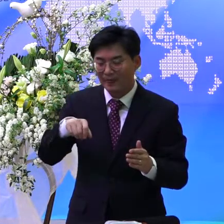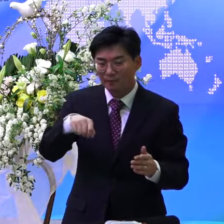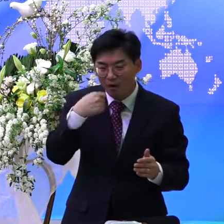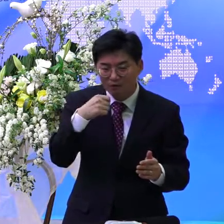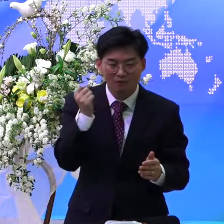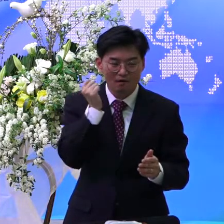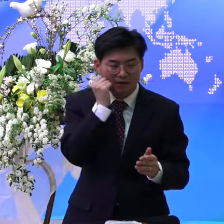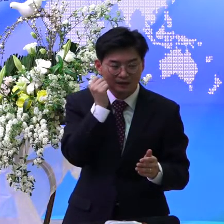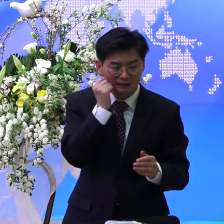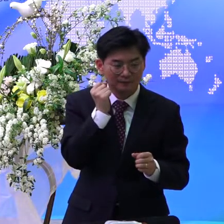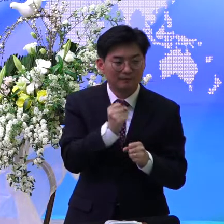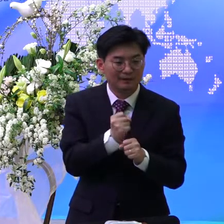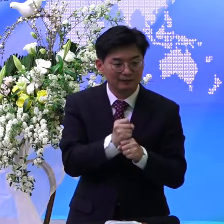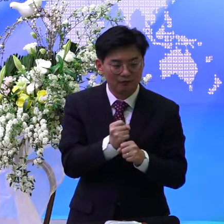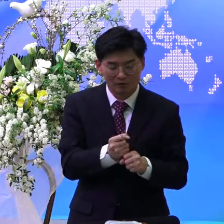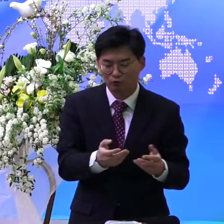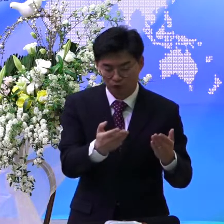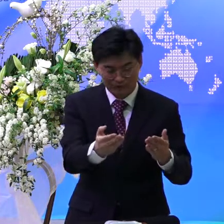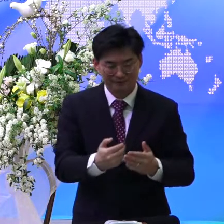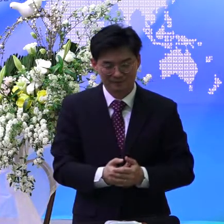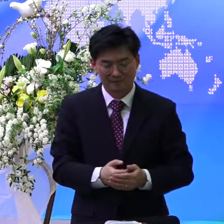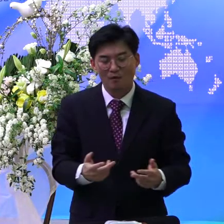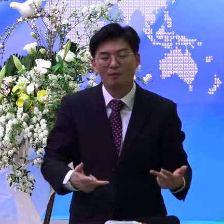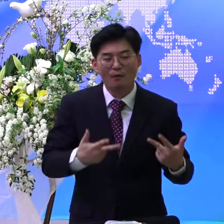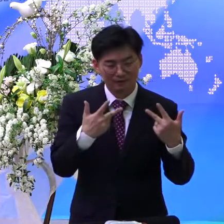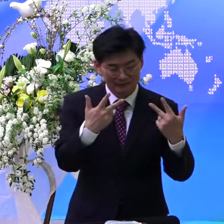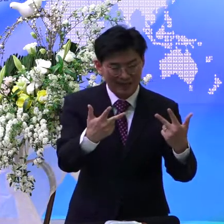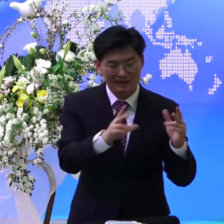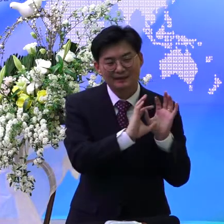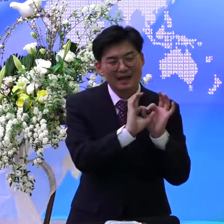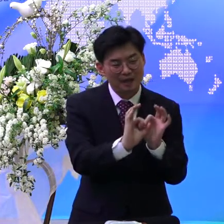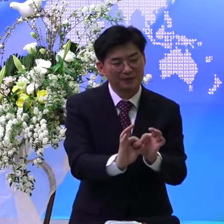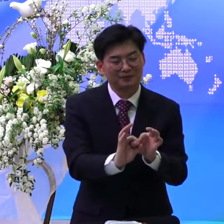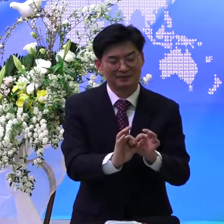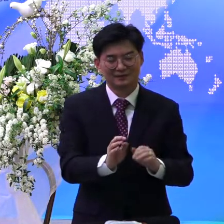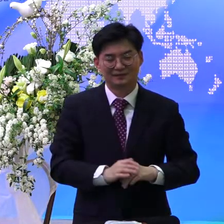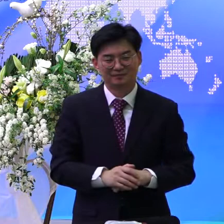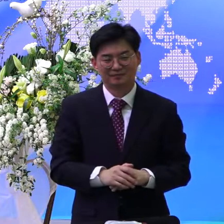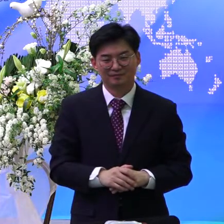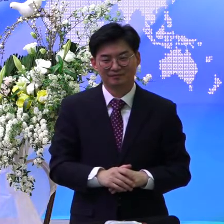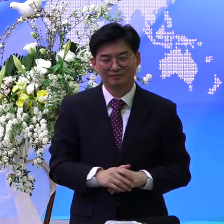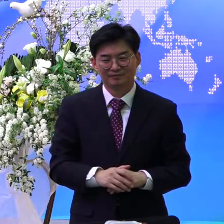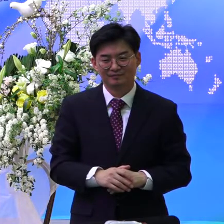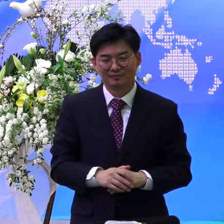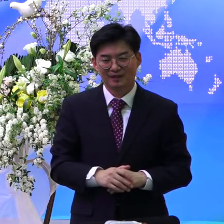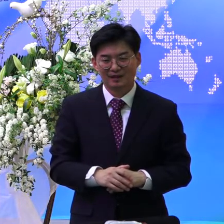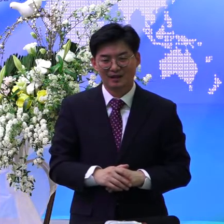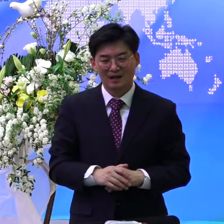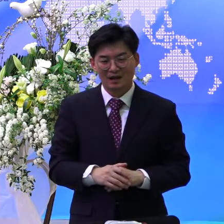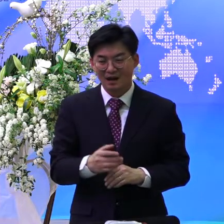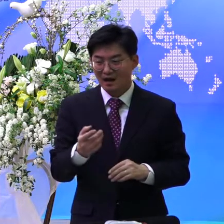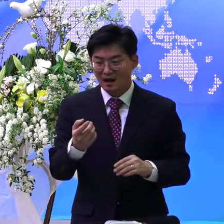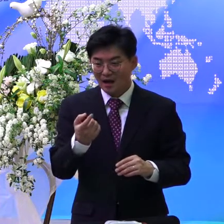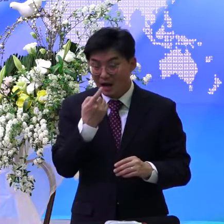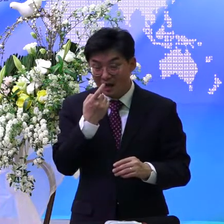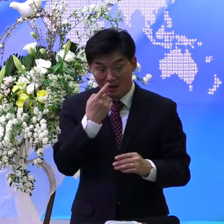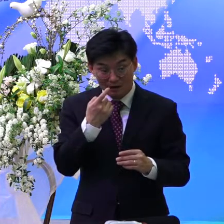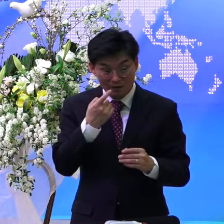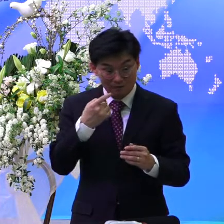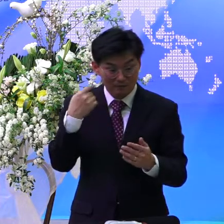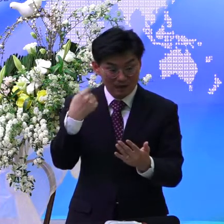맛있게 먹고 그렇게 학원을 이렇게 운영해 갔었는데 학원 운영으로 살아간다는 것이 너무나